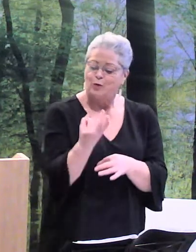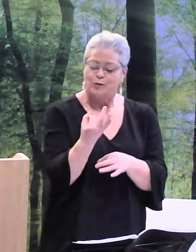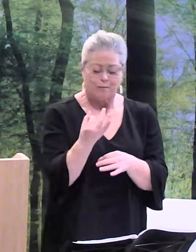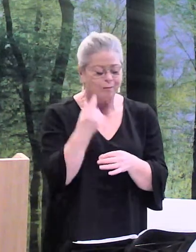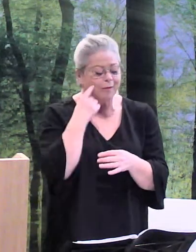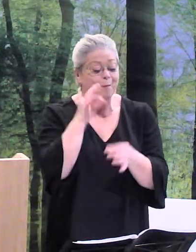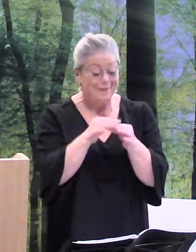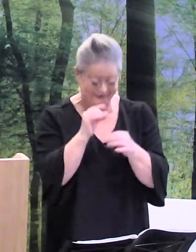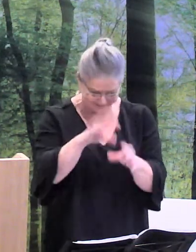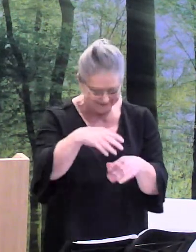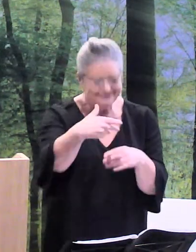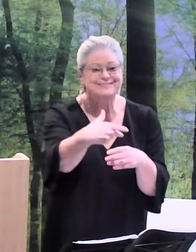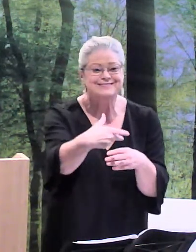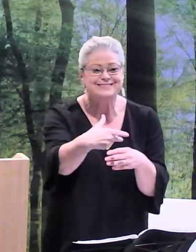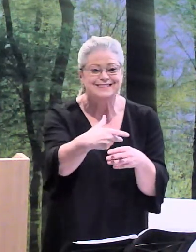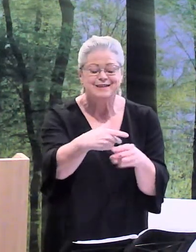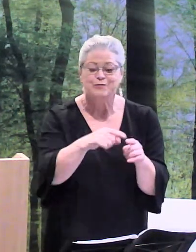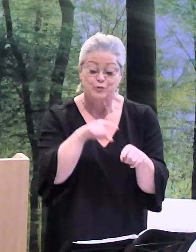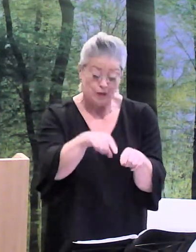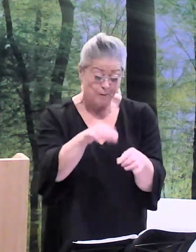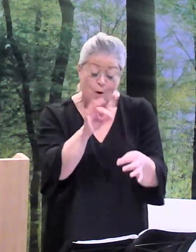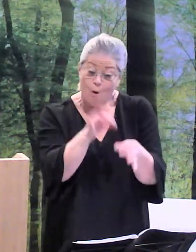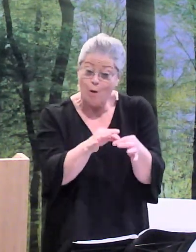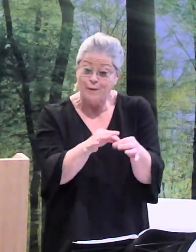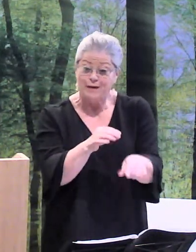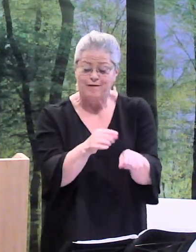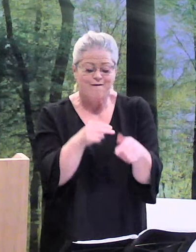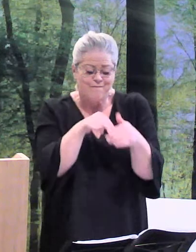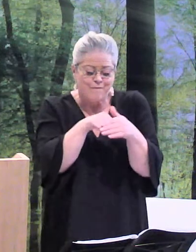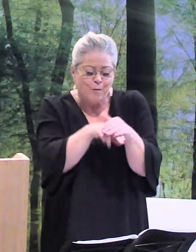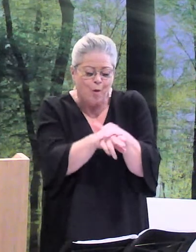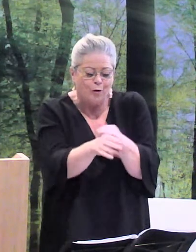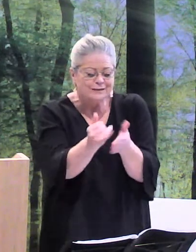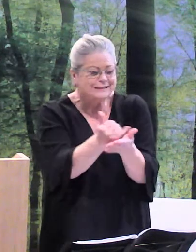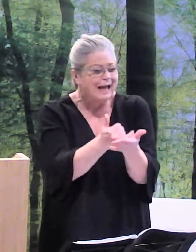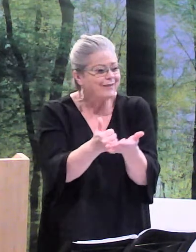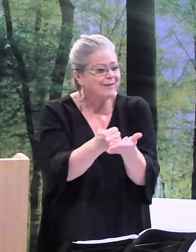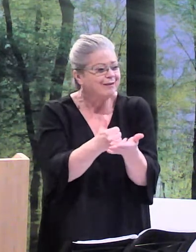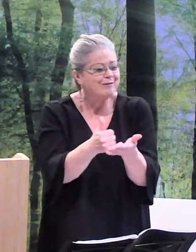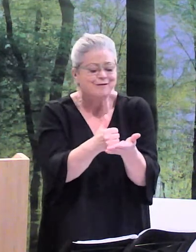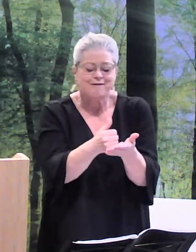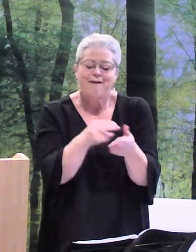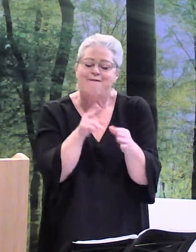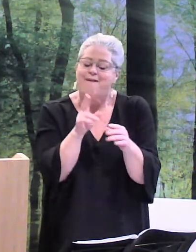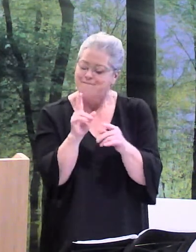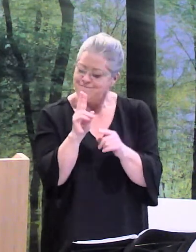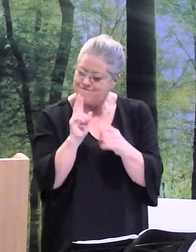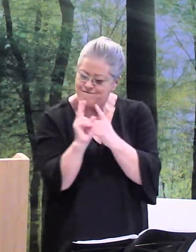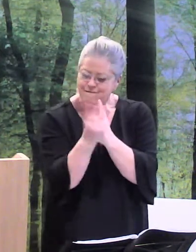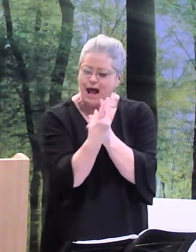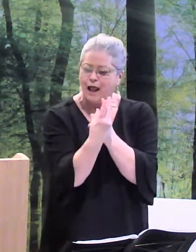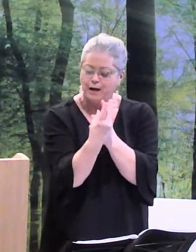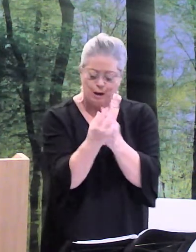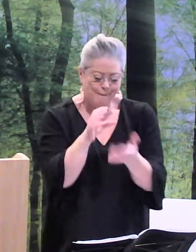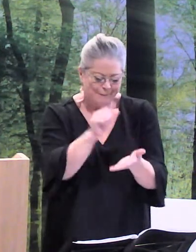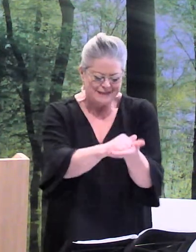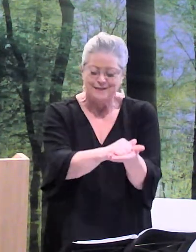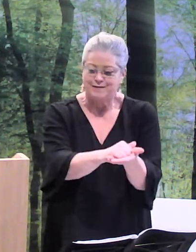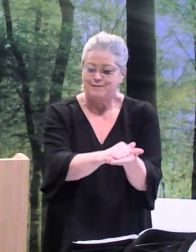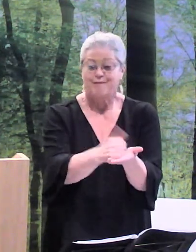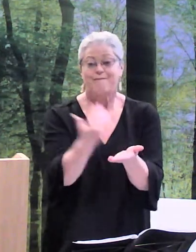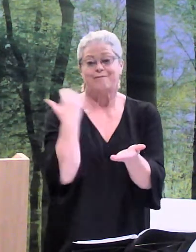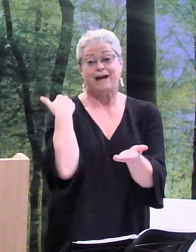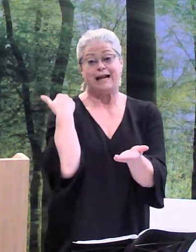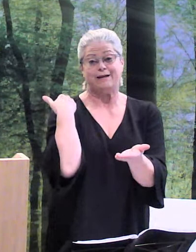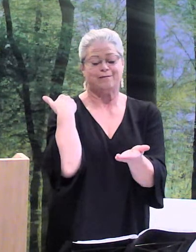ogenblikken. Buiten die ogenblikken is het een verborgen schat, een veilig bezit, dan wordt het